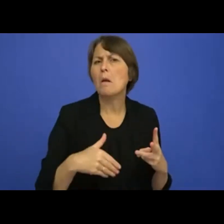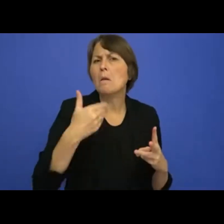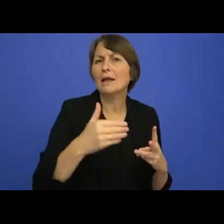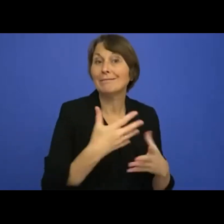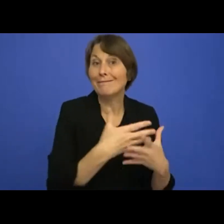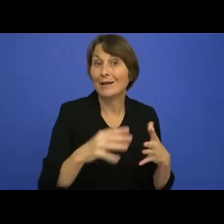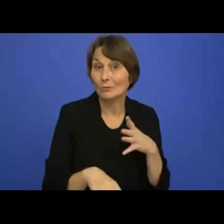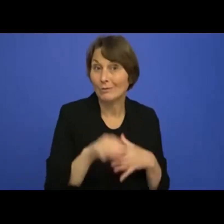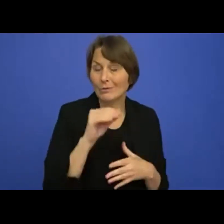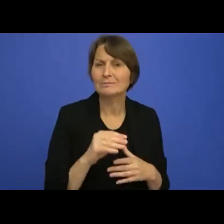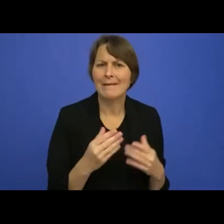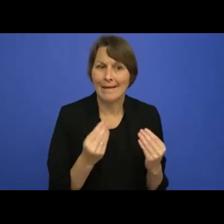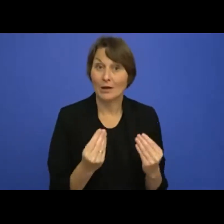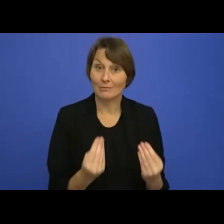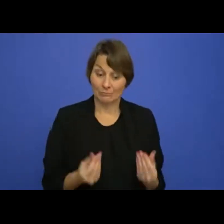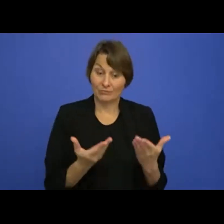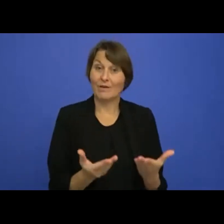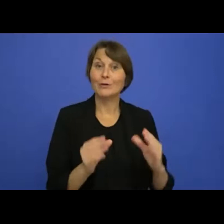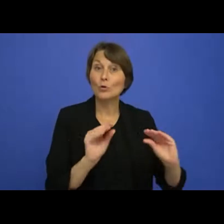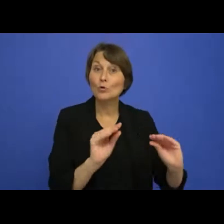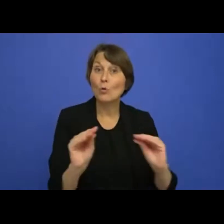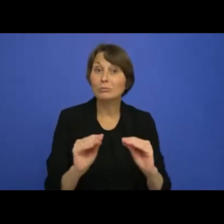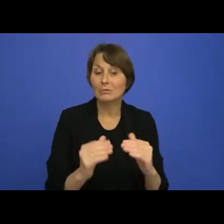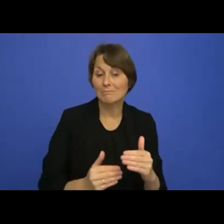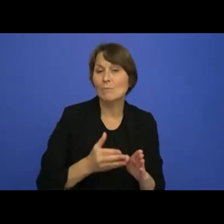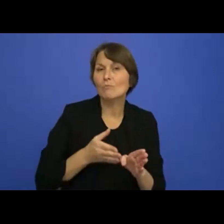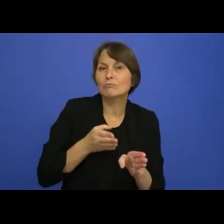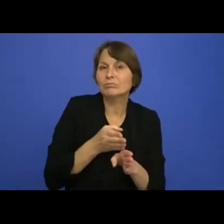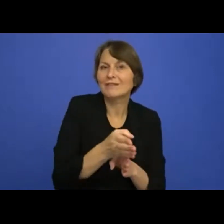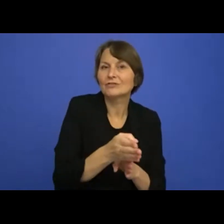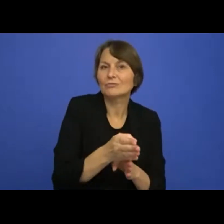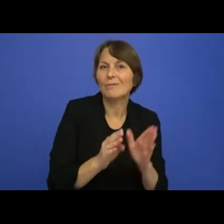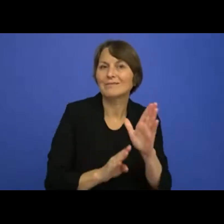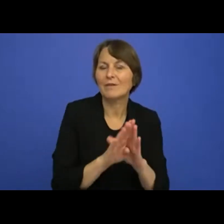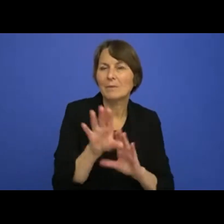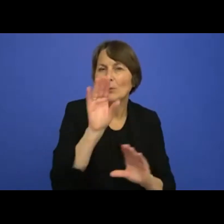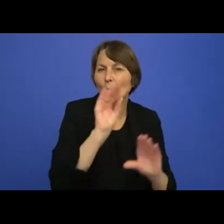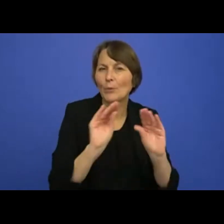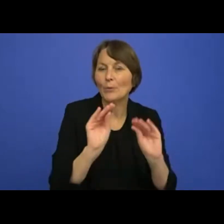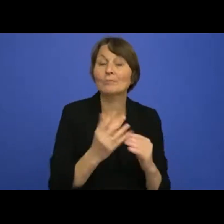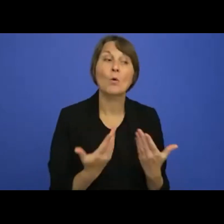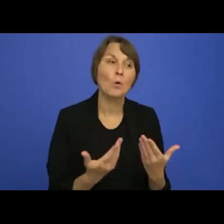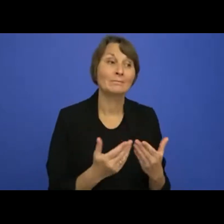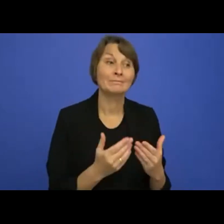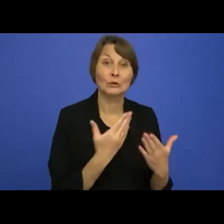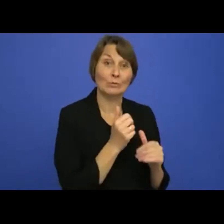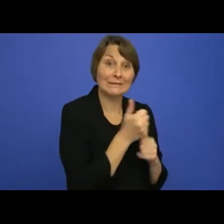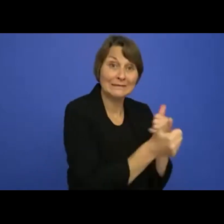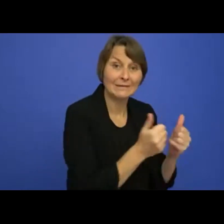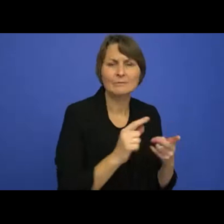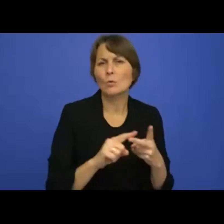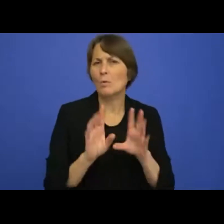ou des questions linguistiques, langue maternelle, deuxième langue, etc. Et il faut également